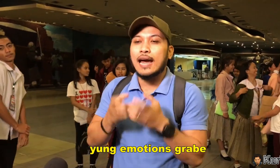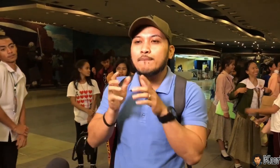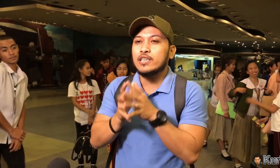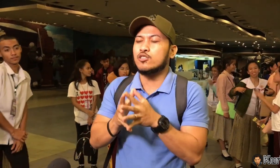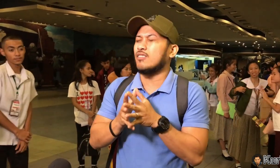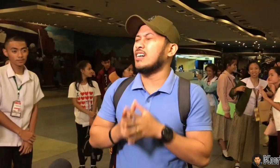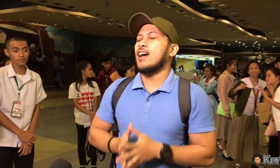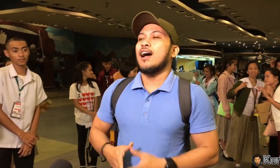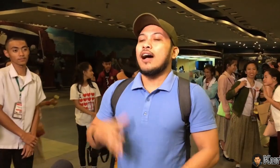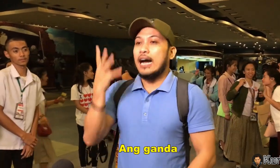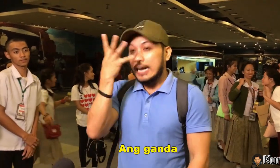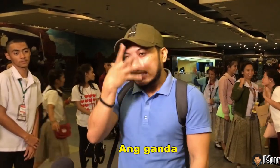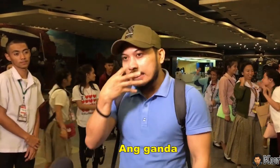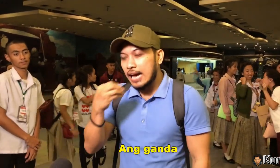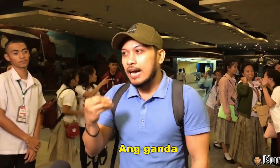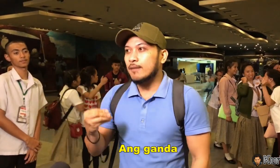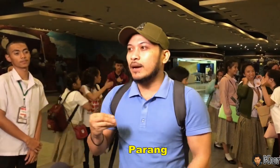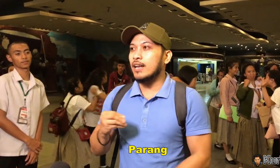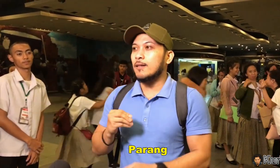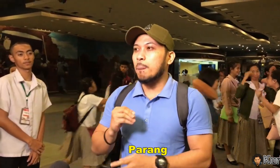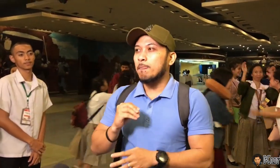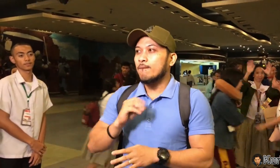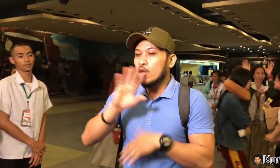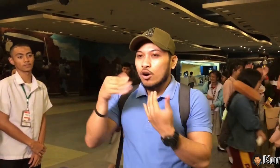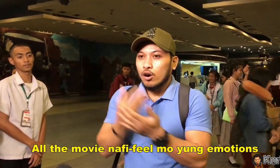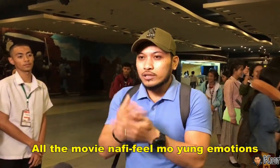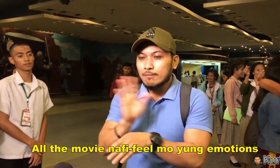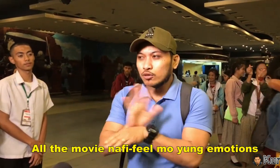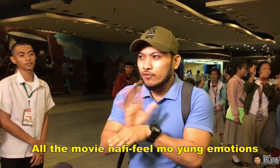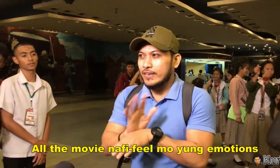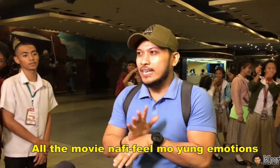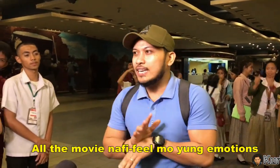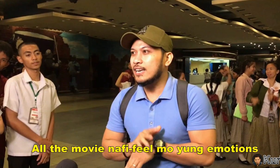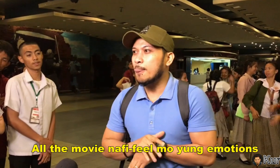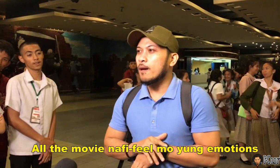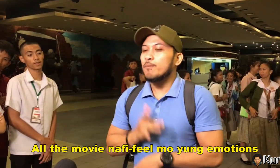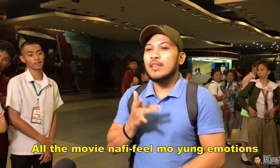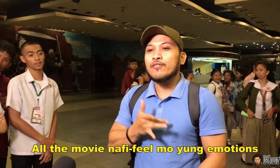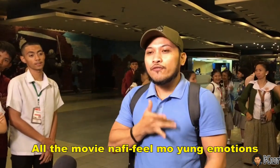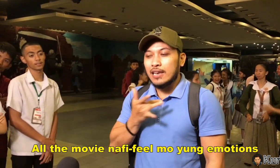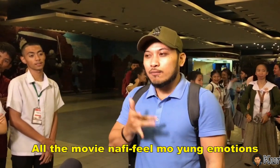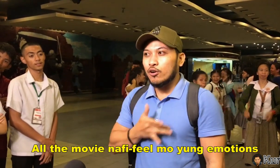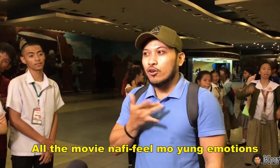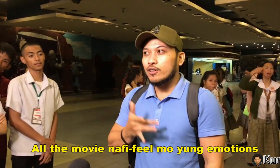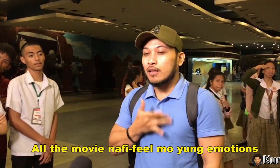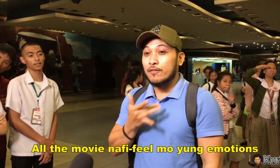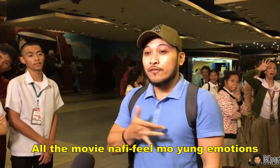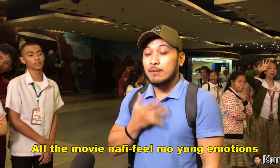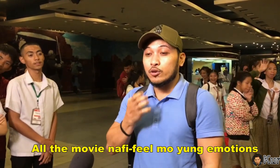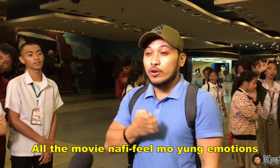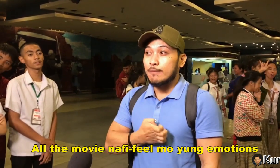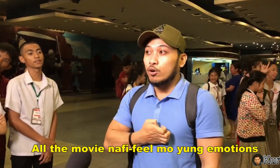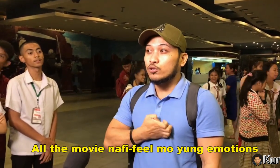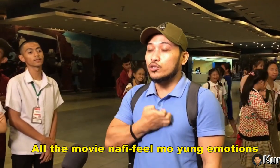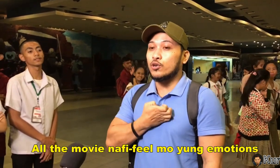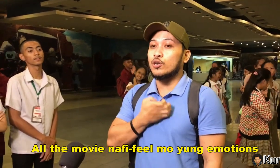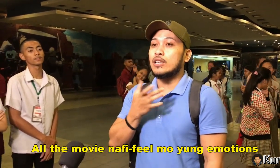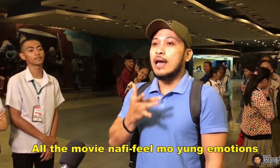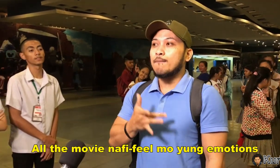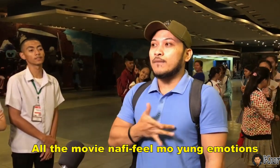grabe, ang ganda. Parang all the movie, nafe-feel mo yung emotion,